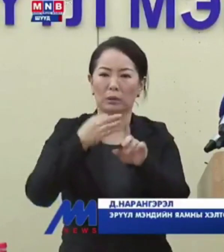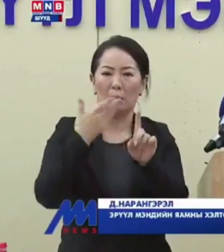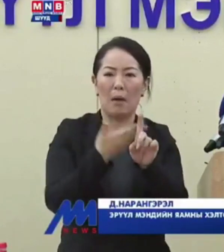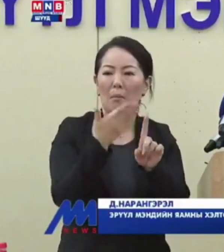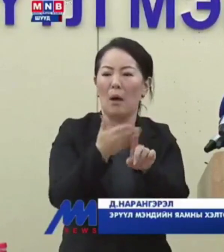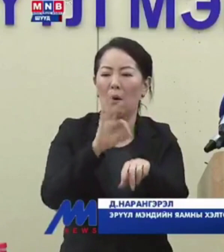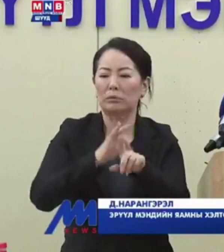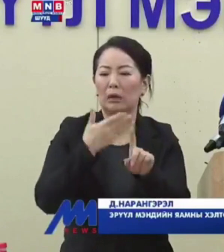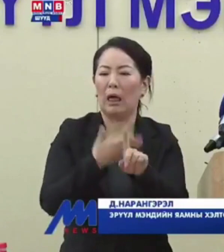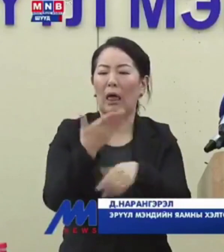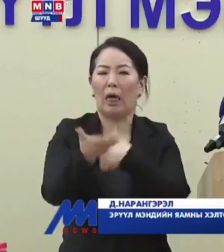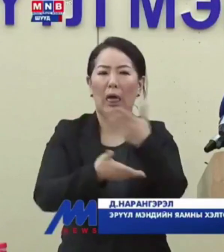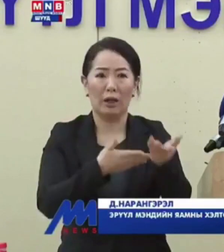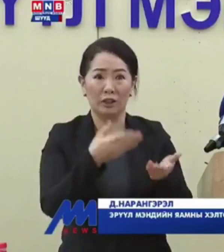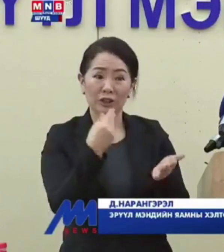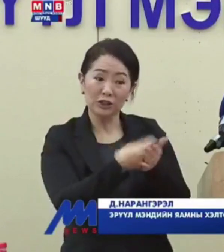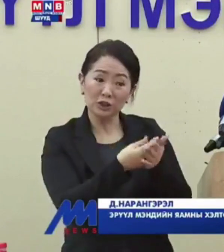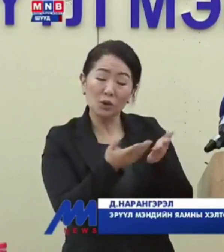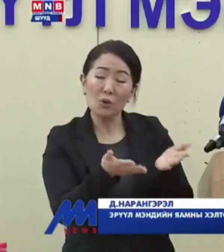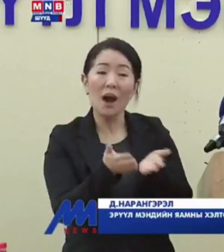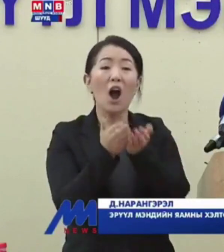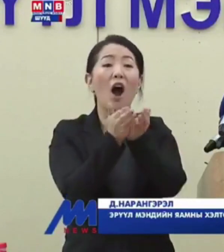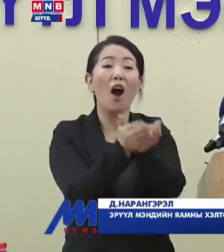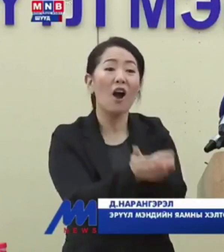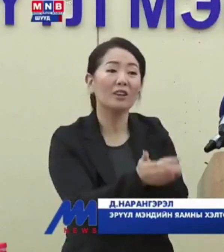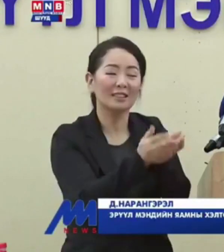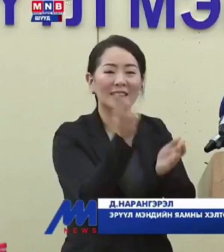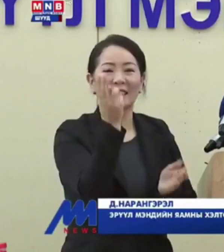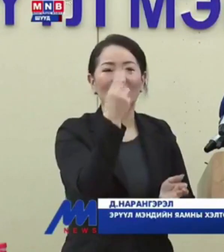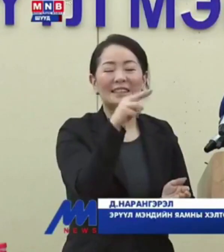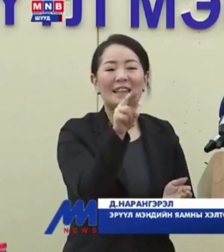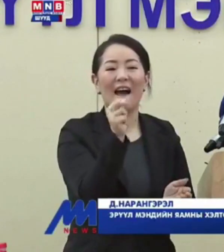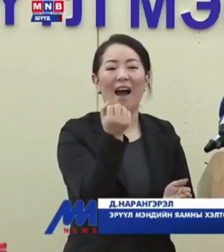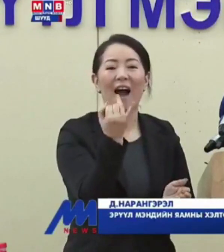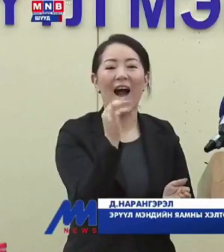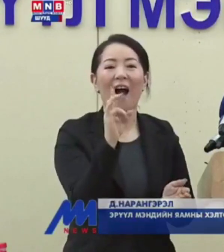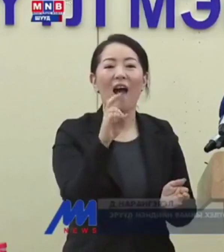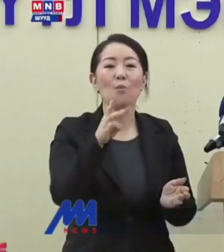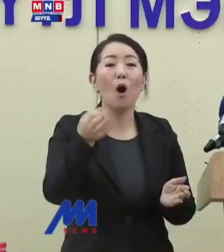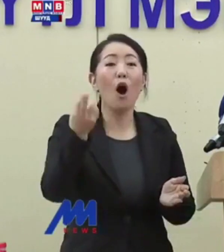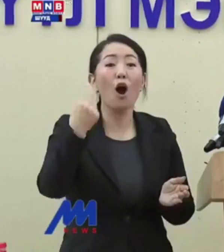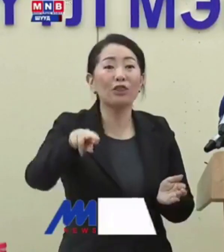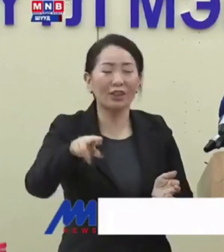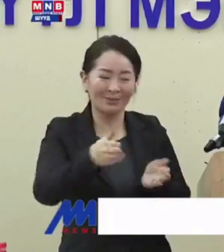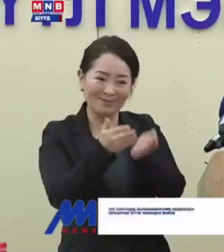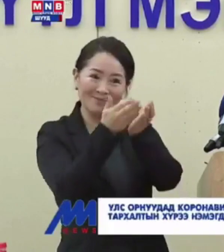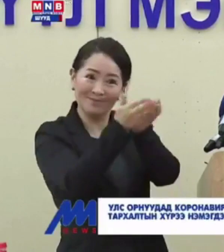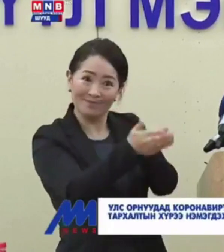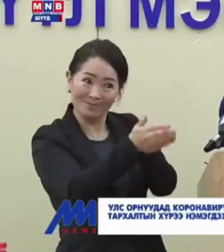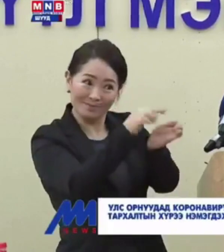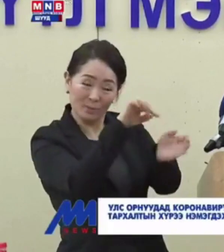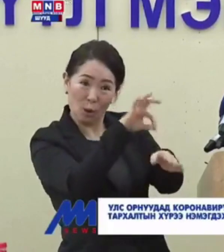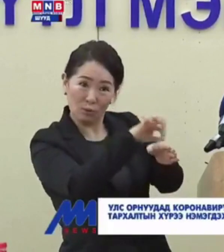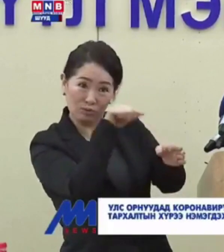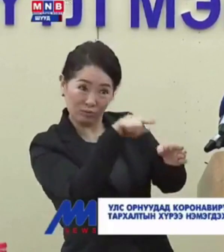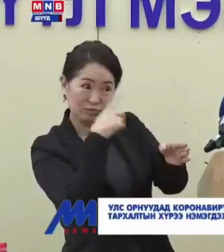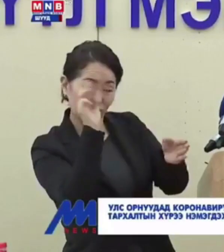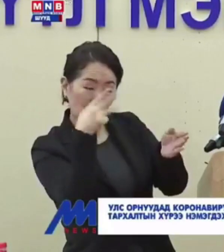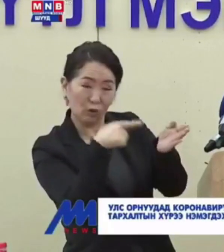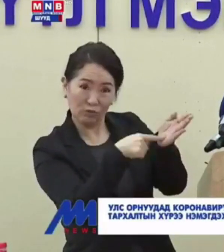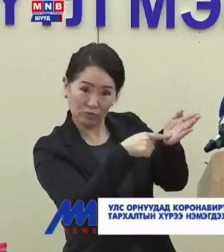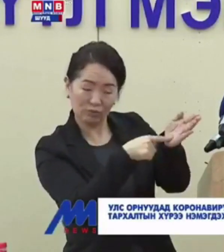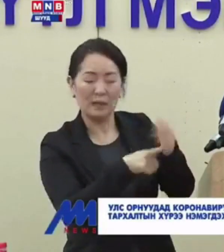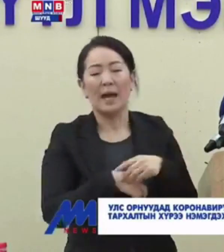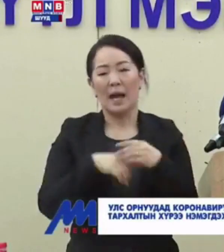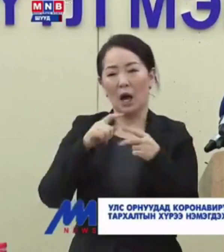одоо жишээ бол энэ Diamond Princess одоо хөлөг онгоцон дээр байгаа хүмүүсийн одоо өвчлөл харуулж байгаа. За хоёр дагаарт нь бол ер